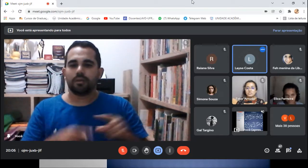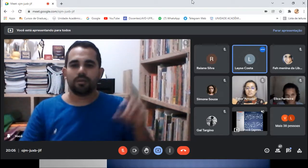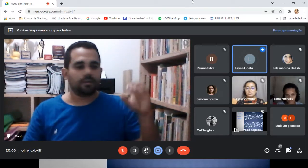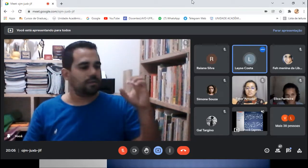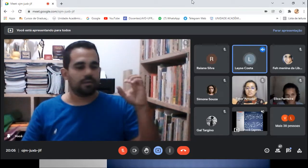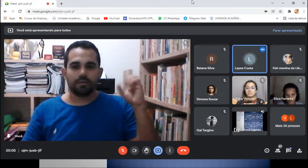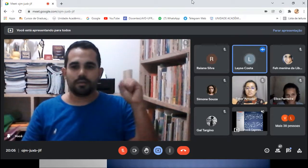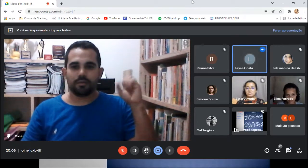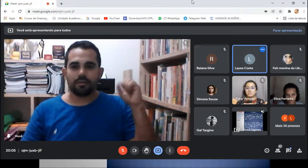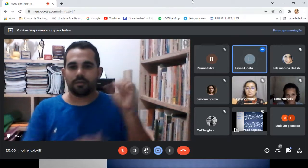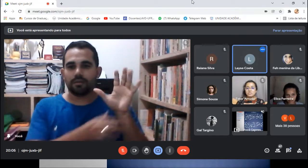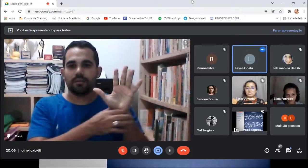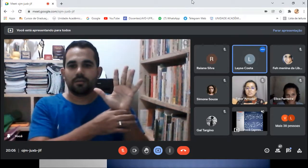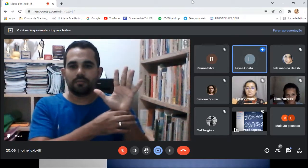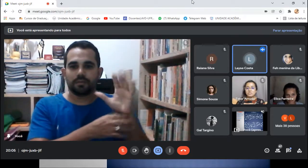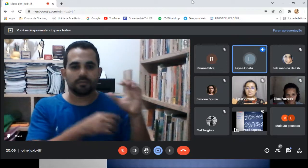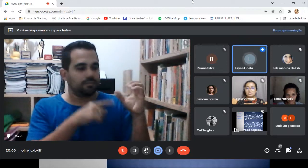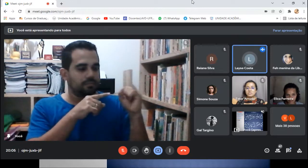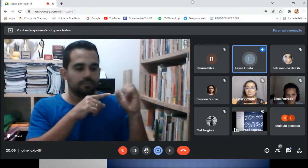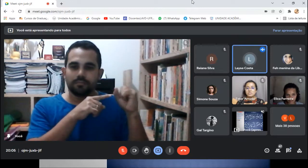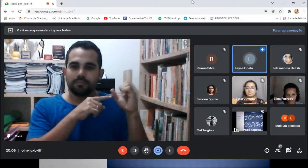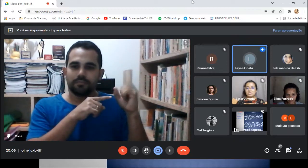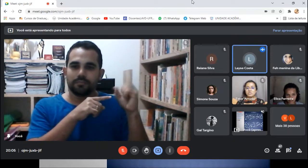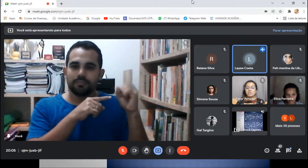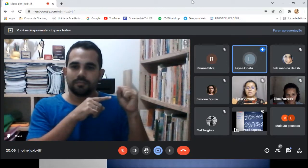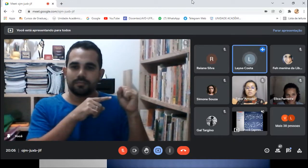Por quê? É esta aí, a configuração é essa.